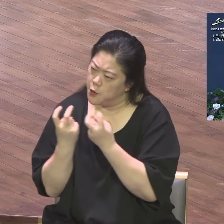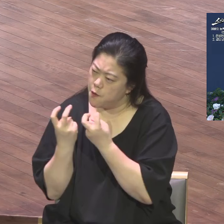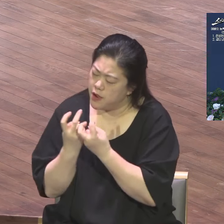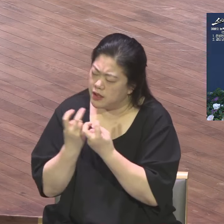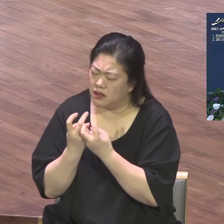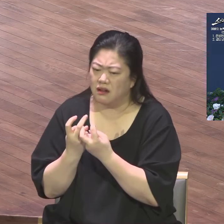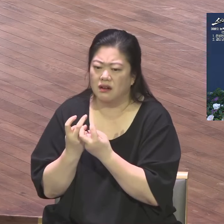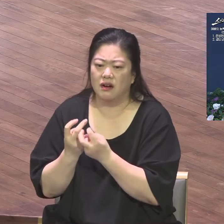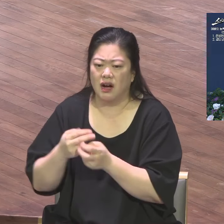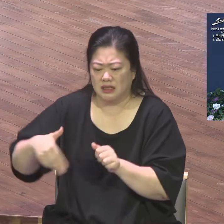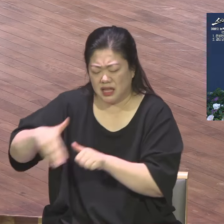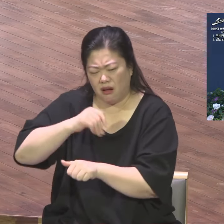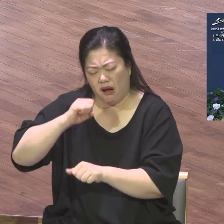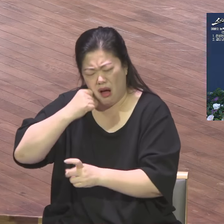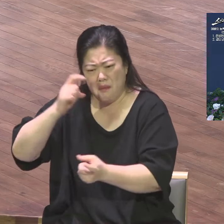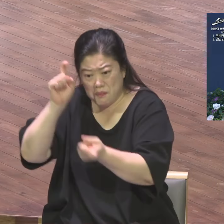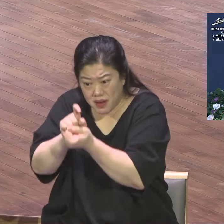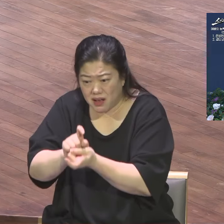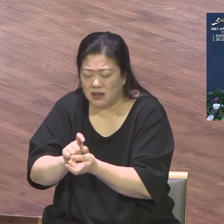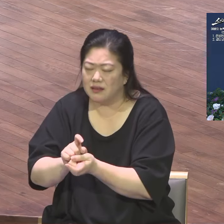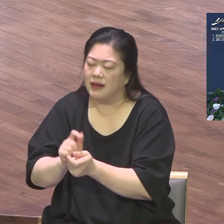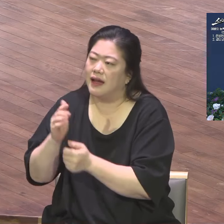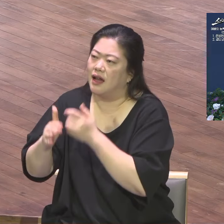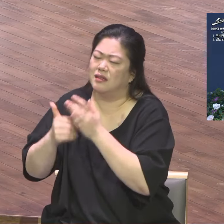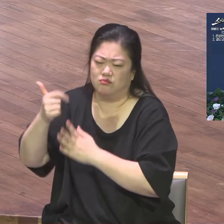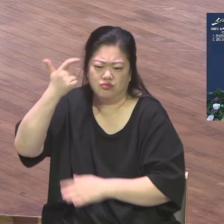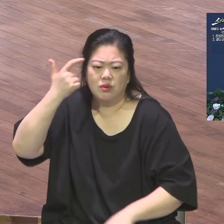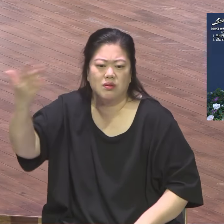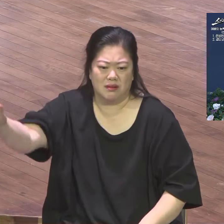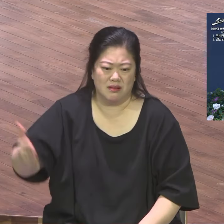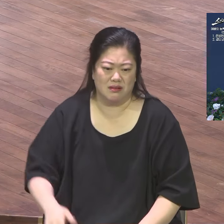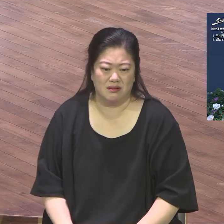어려움이 왔다, 어림 억울하게 왔다,